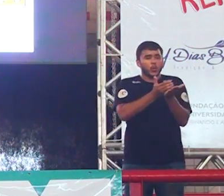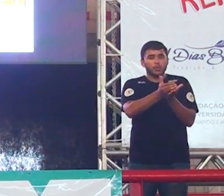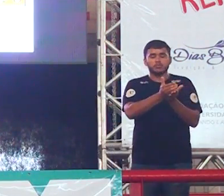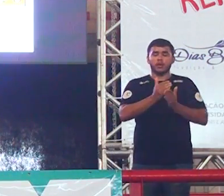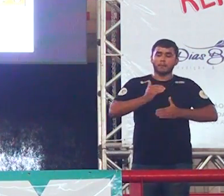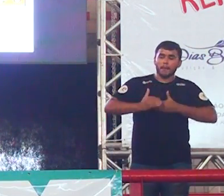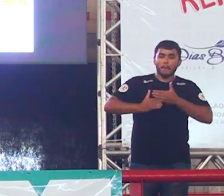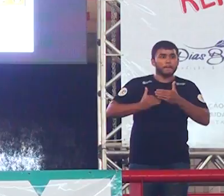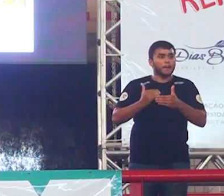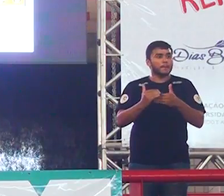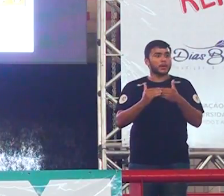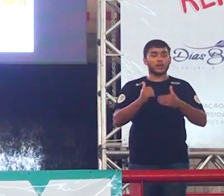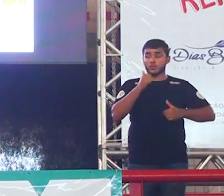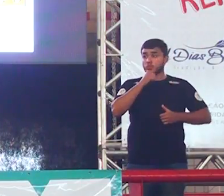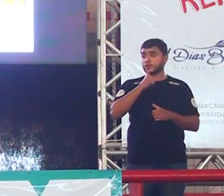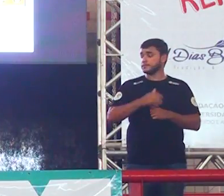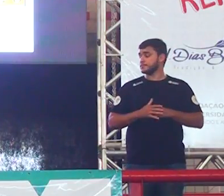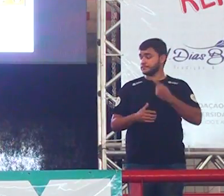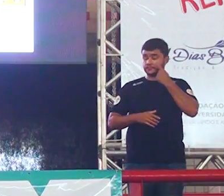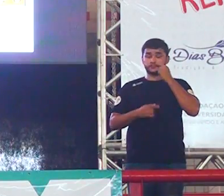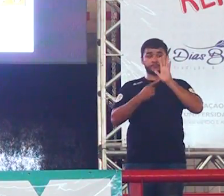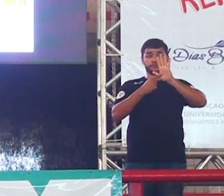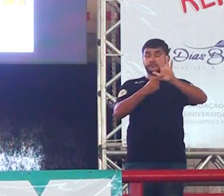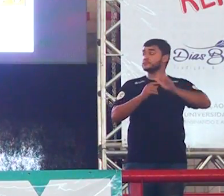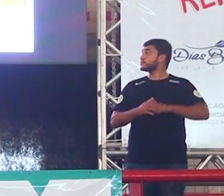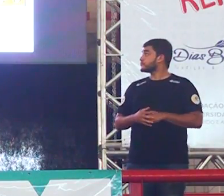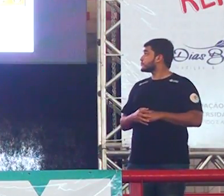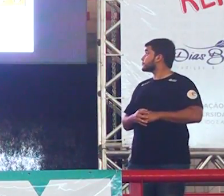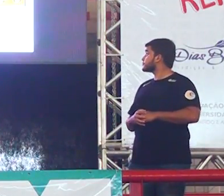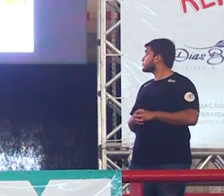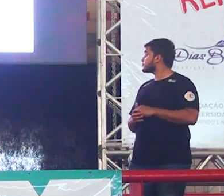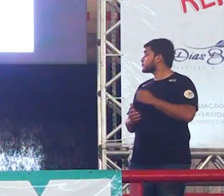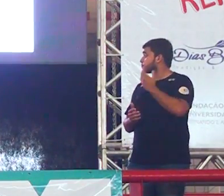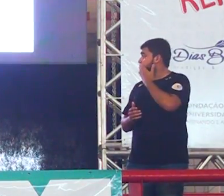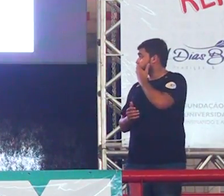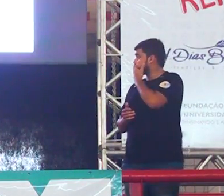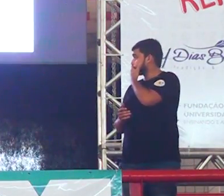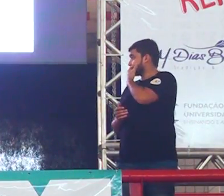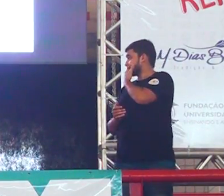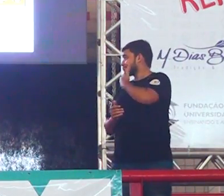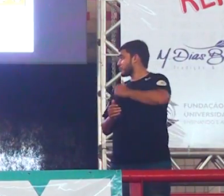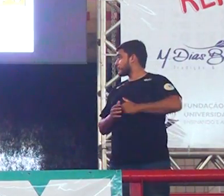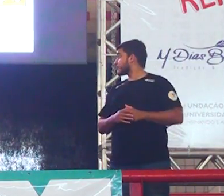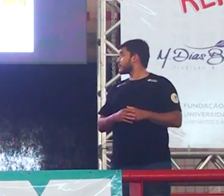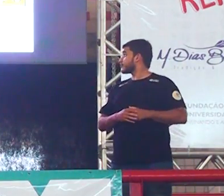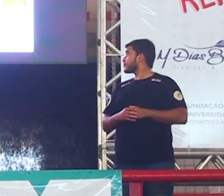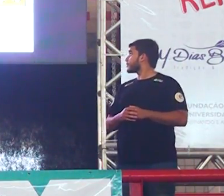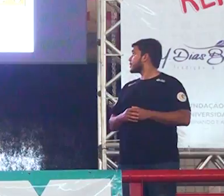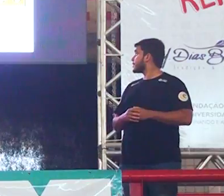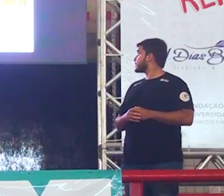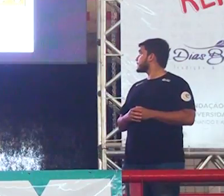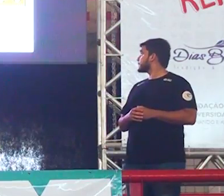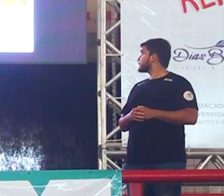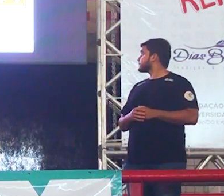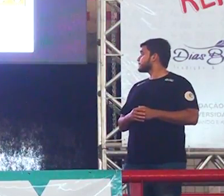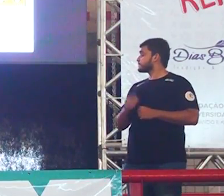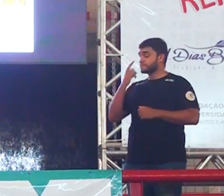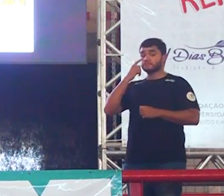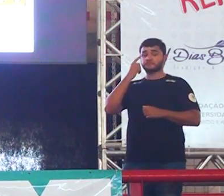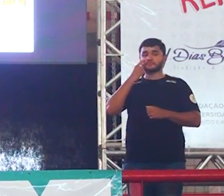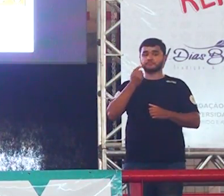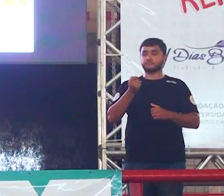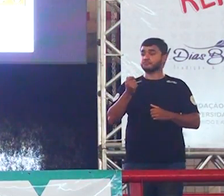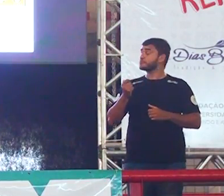em crescimento. Deixa eu ver aqui se eu consigo fazer o mouse aqui. Vou ver aqui. Opa, volta. Aí, eu já entreguei o jogo para vocês.